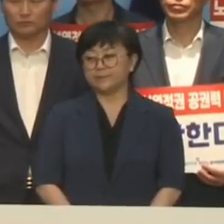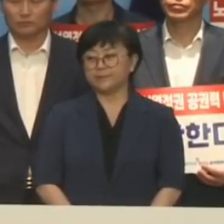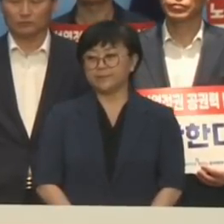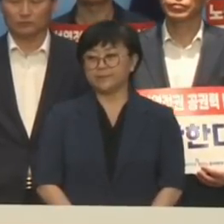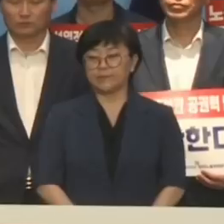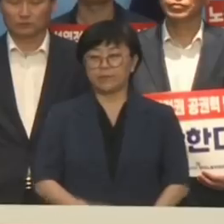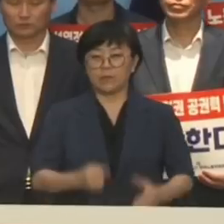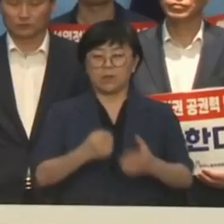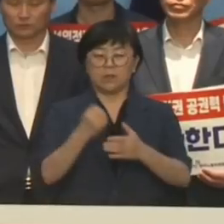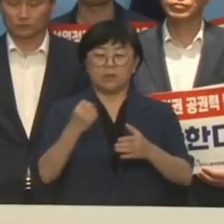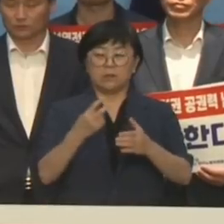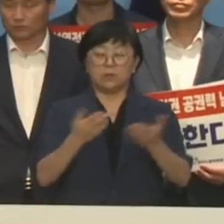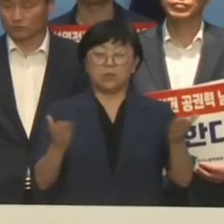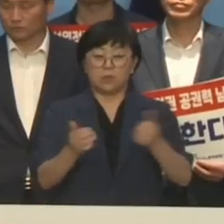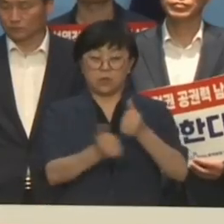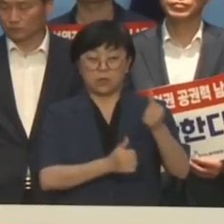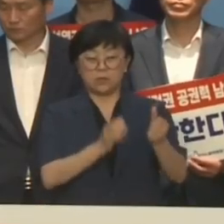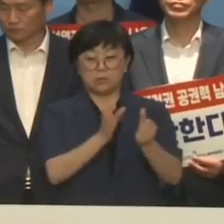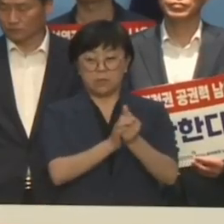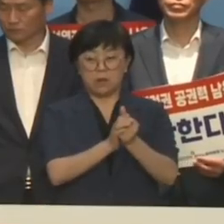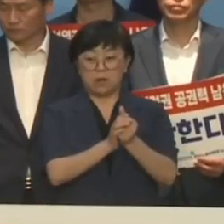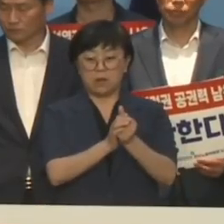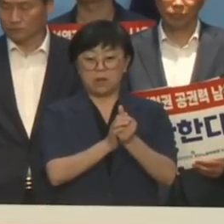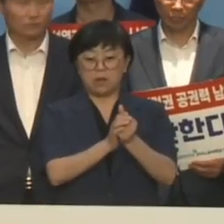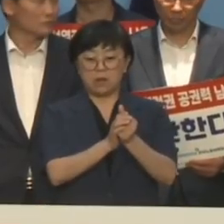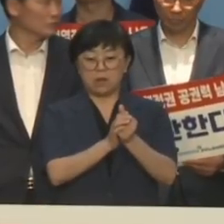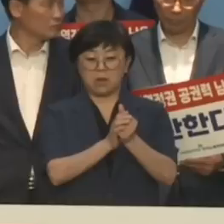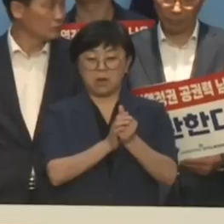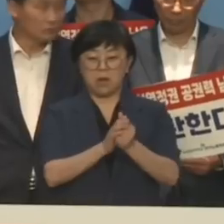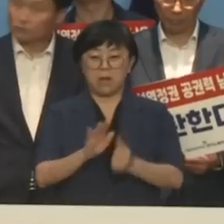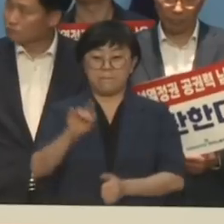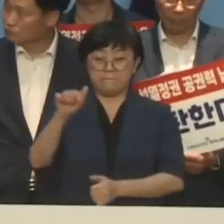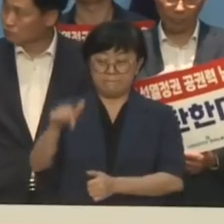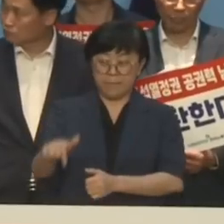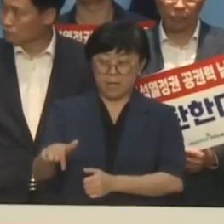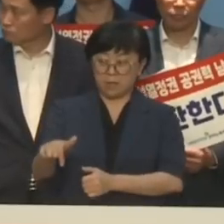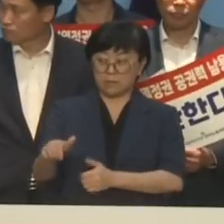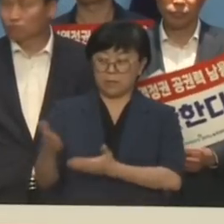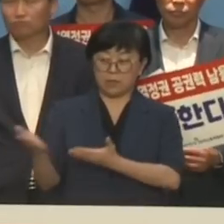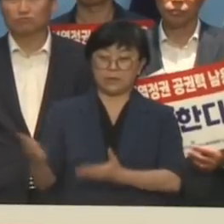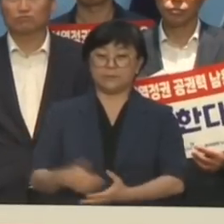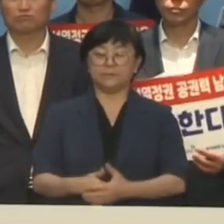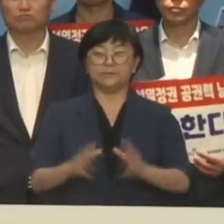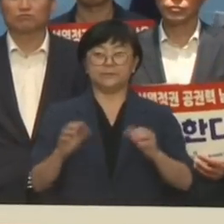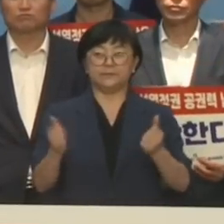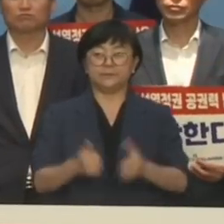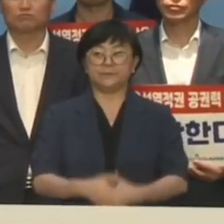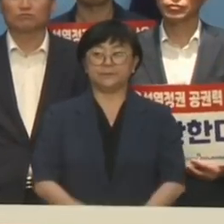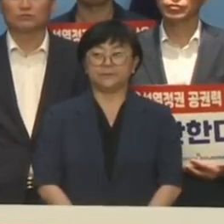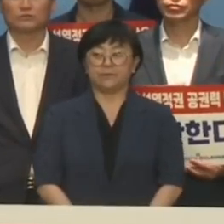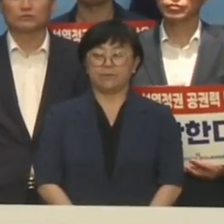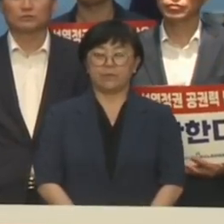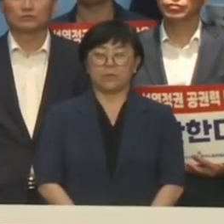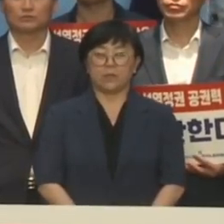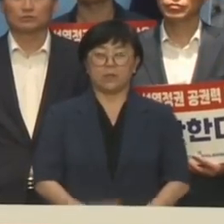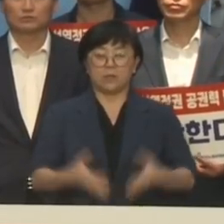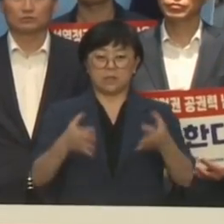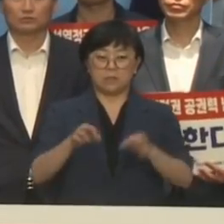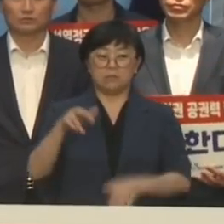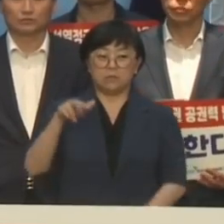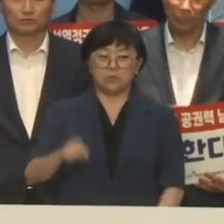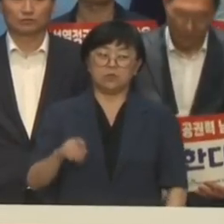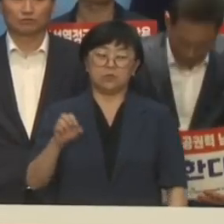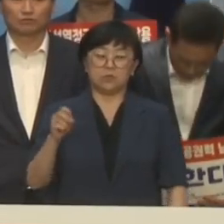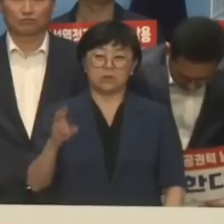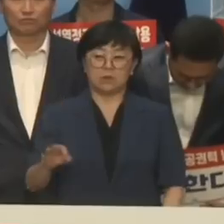네, 더불어민주당 전국노동위원장을 맡고 계시고 금융노조 박홍배 위원장 등지 오셨습니다. 네, 더불어민주당 김주영